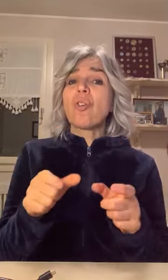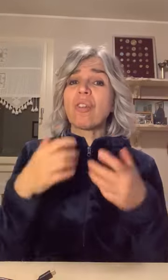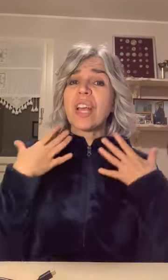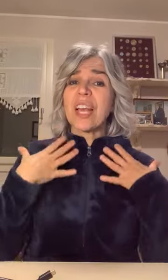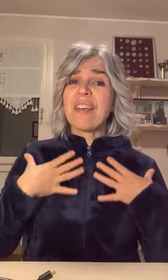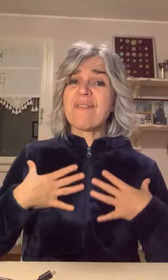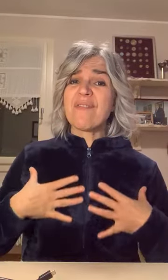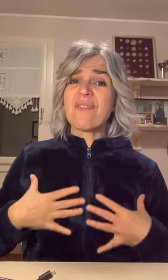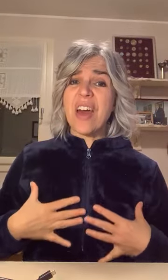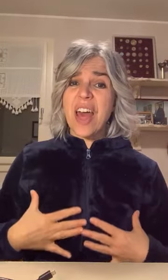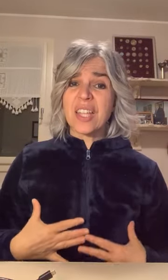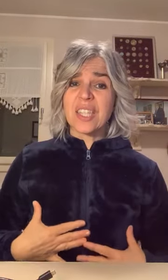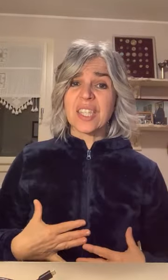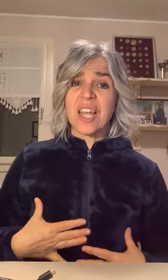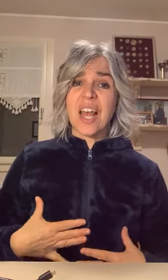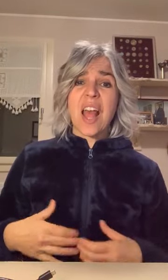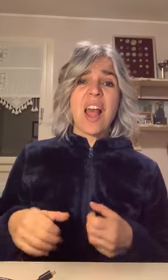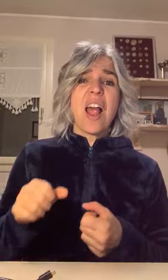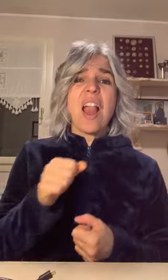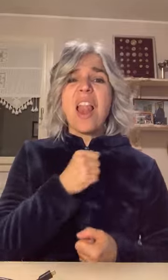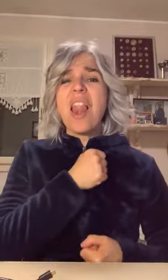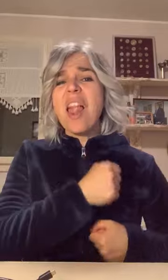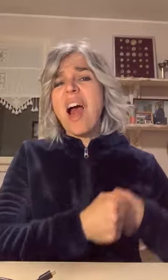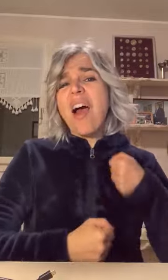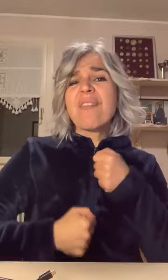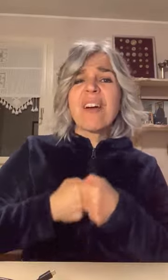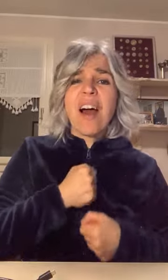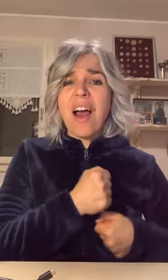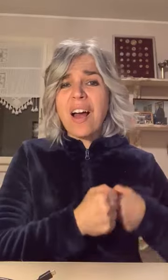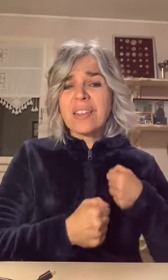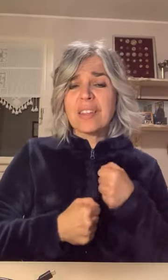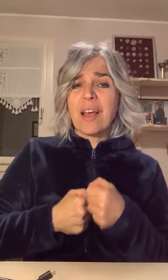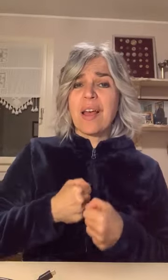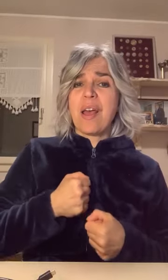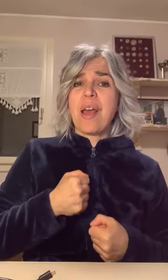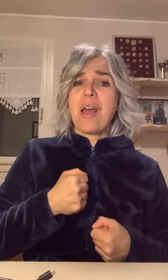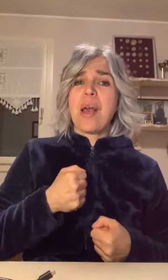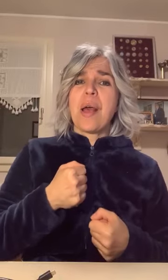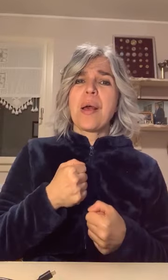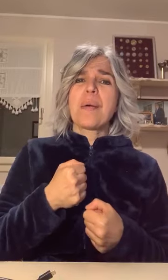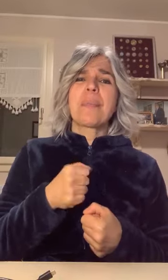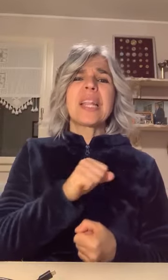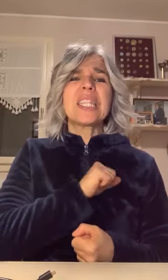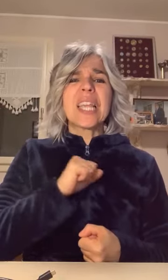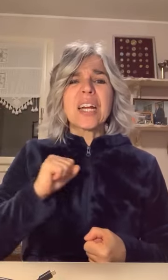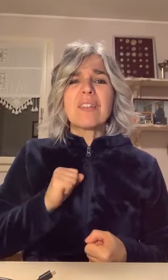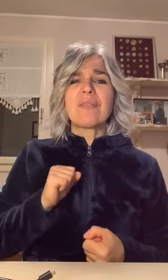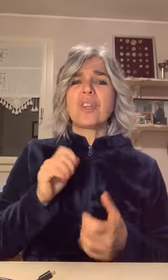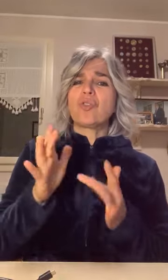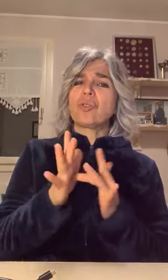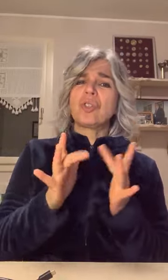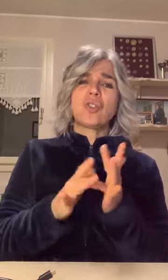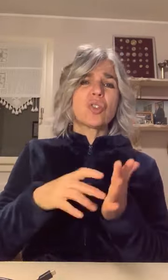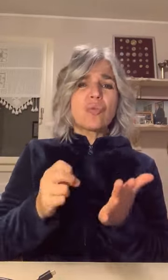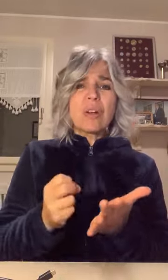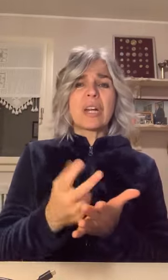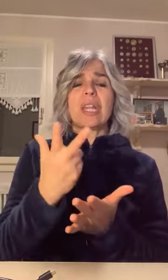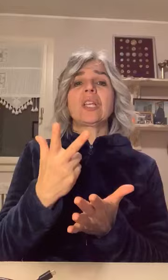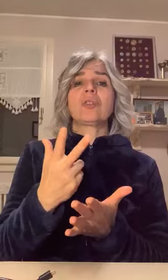Gesù Cristo il Signore. Egli è venuto su questo mondo, è venuto a redimere. Gesù ha detto: chiunque crede in me ha vita